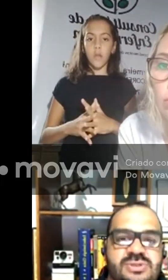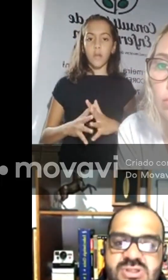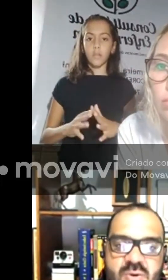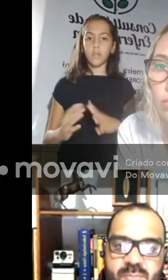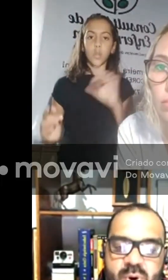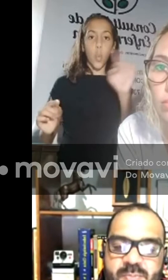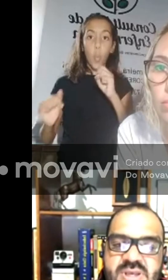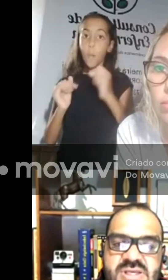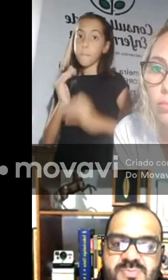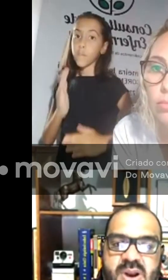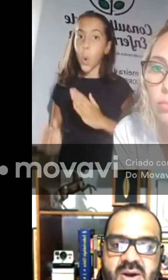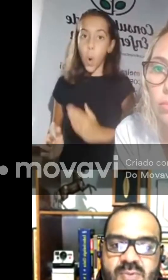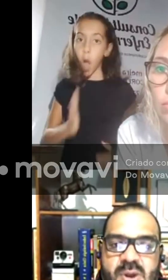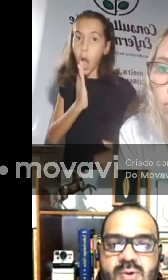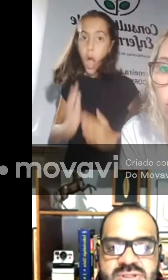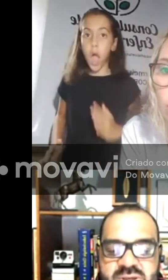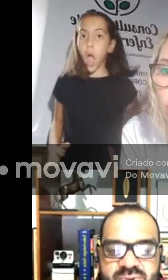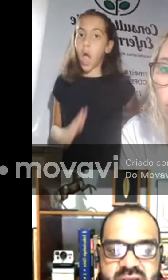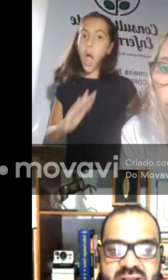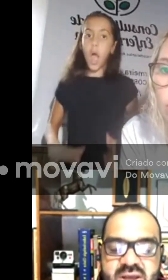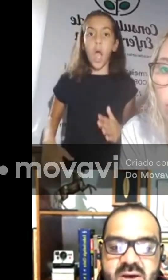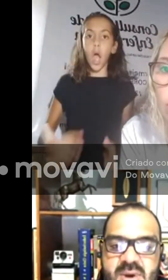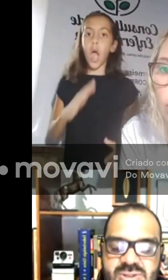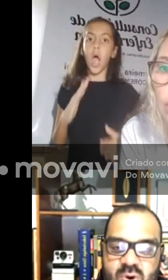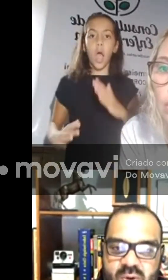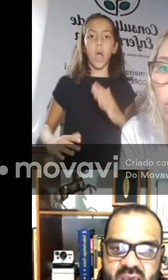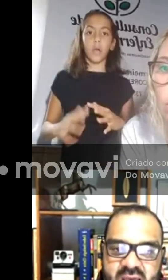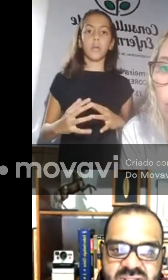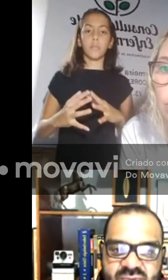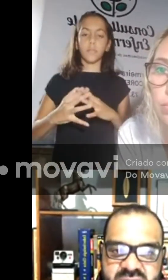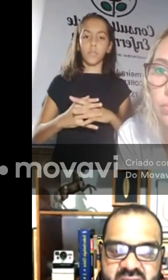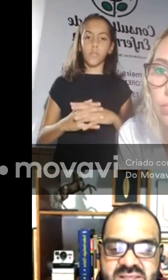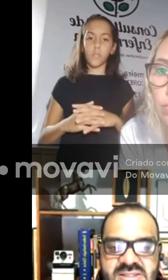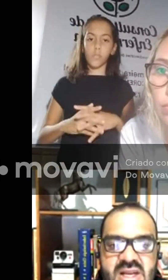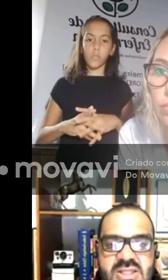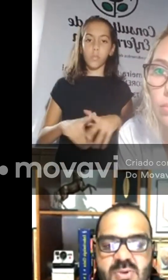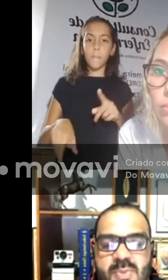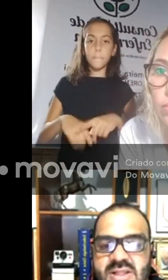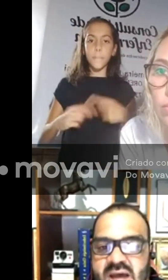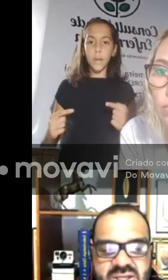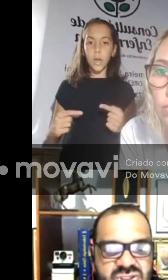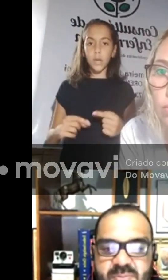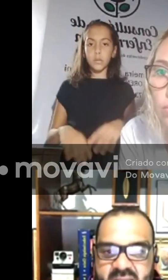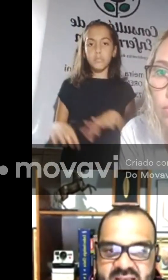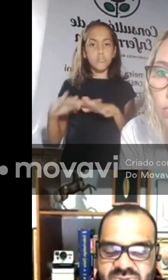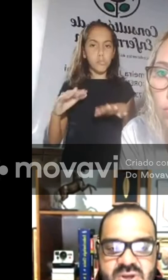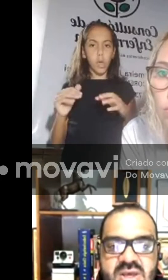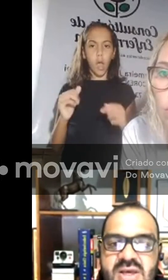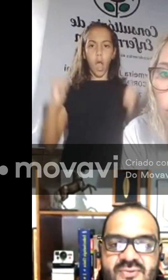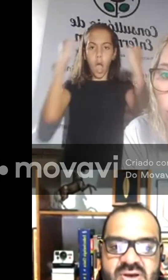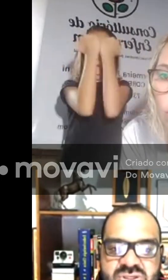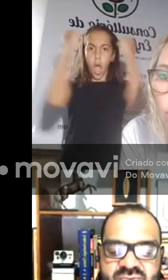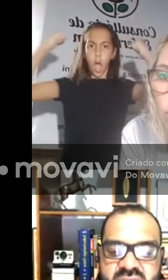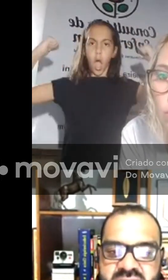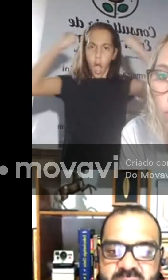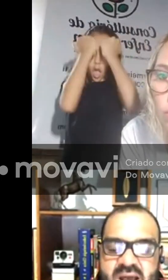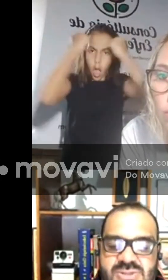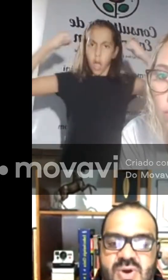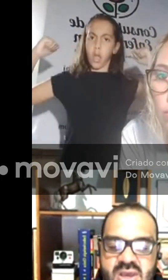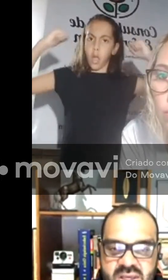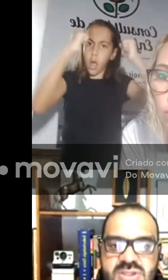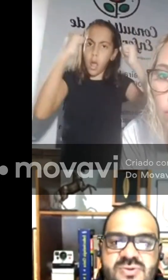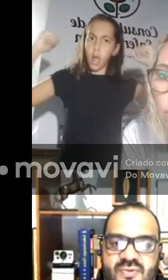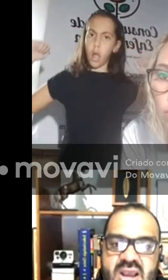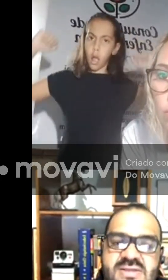não são propícias para a condição dele, mas qualquer atividade, se ele tem uma habilidade de braço e ele faz atividade de